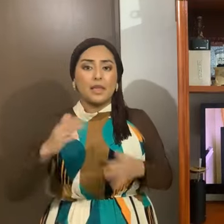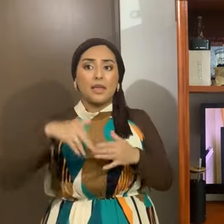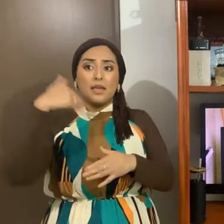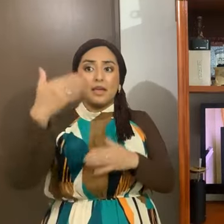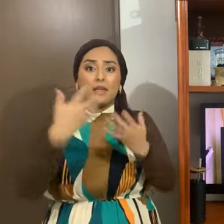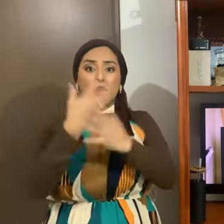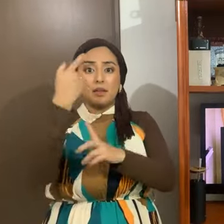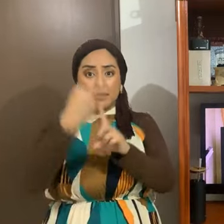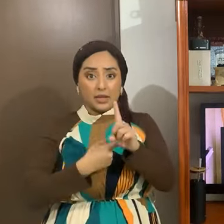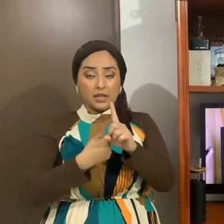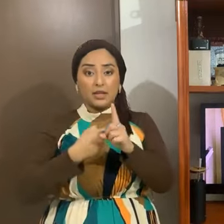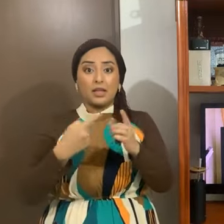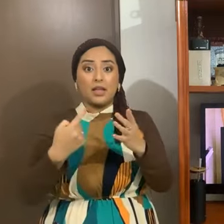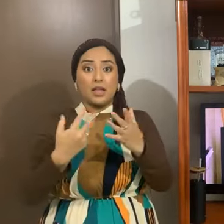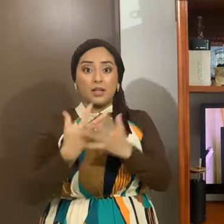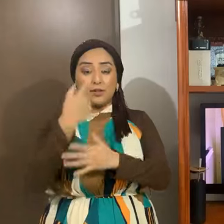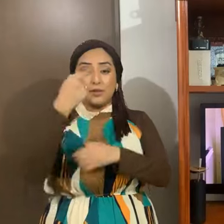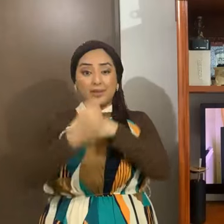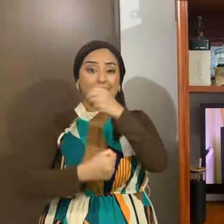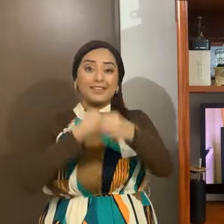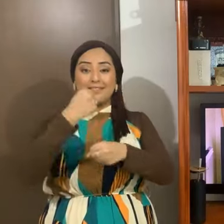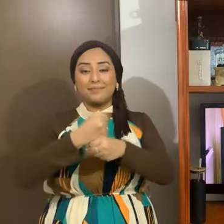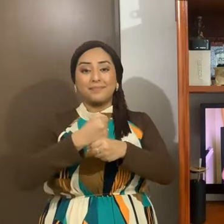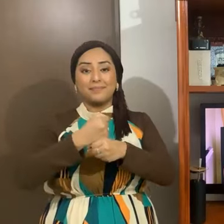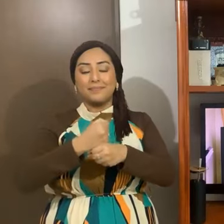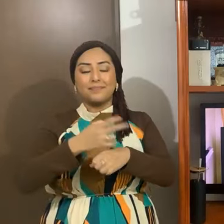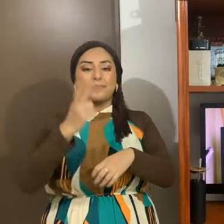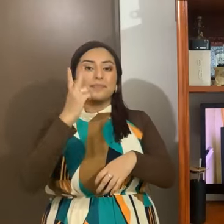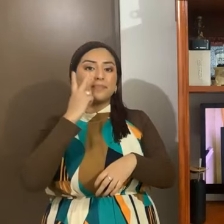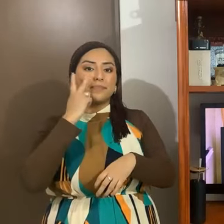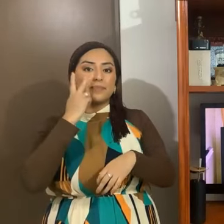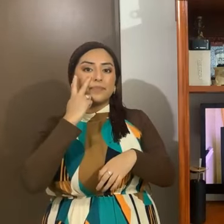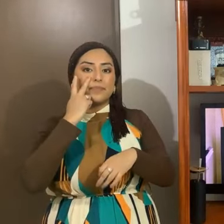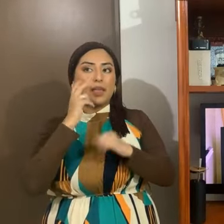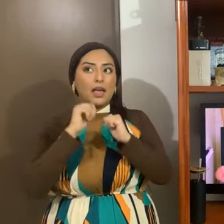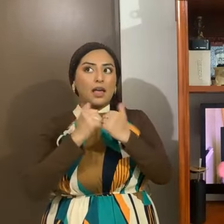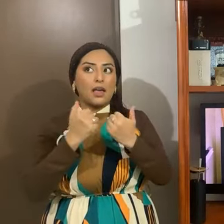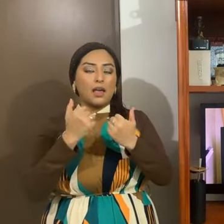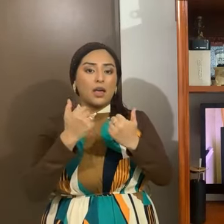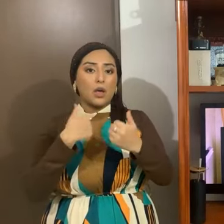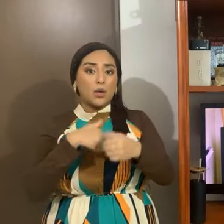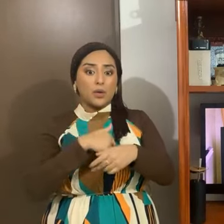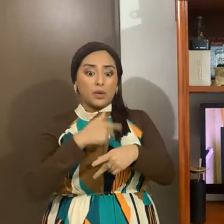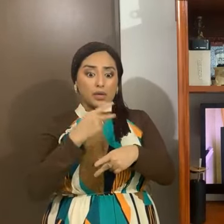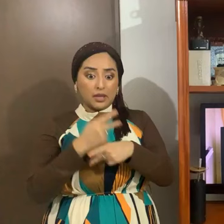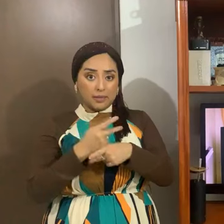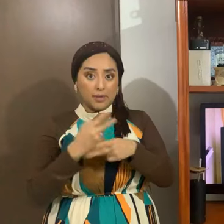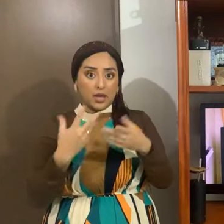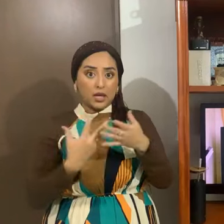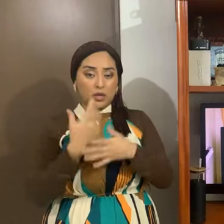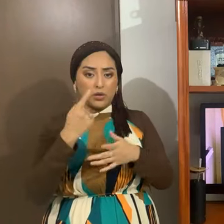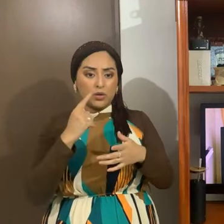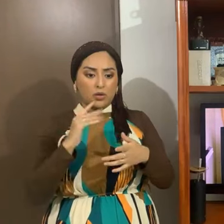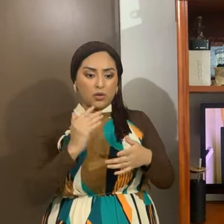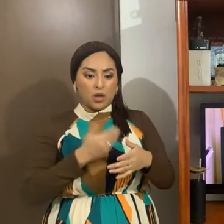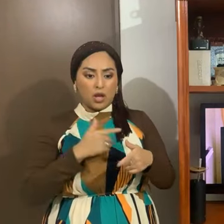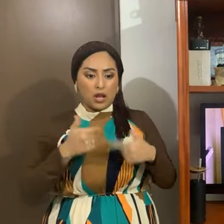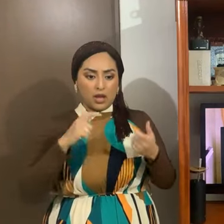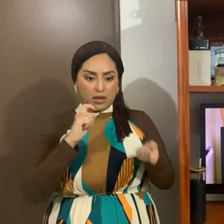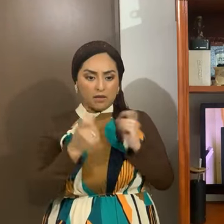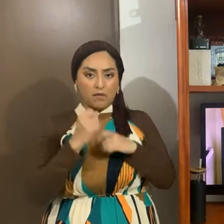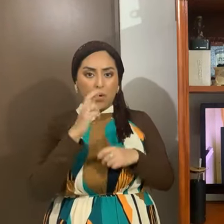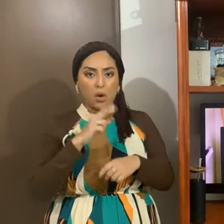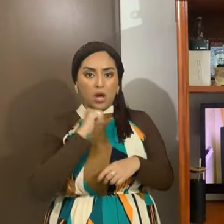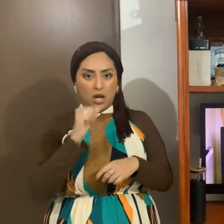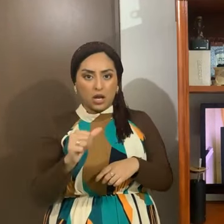próximo Rosh Hodesh, que será Rosh Hashanah, aleluya, veamos cómo nos fue. ¿Cumplimos con estos nuevos cambios de hábitos o